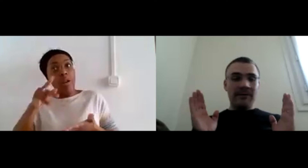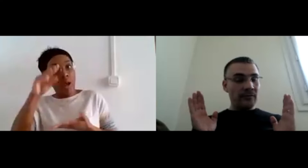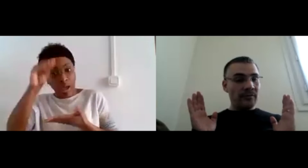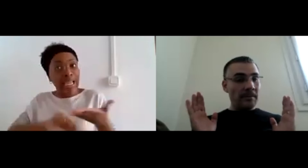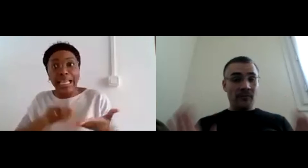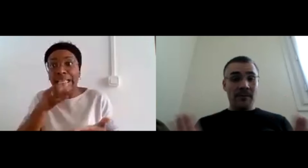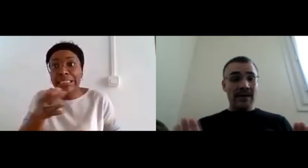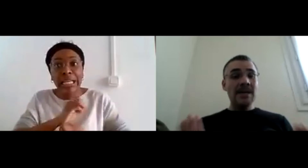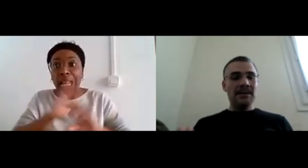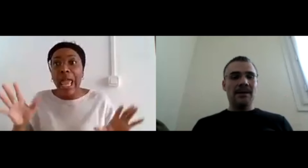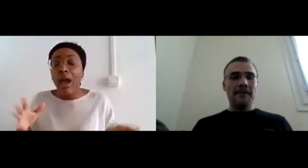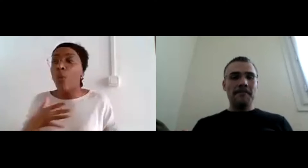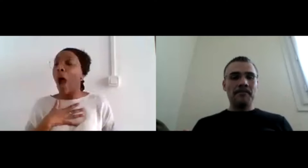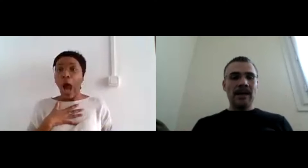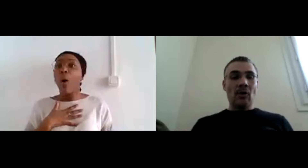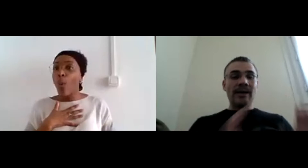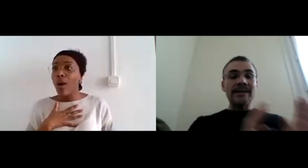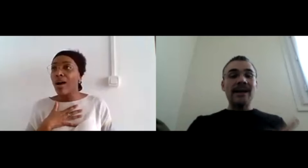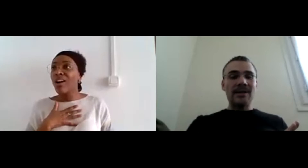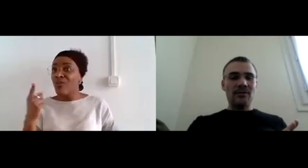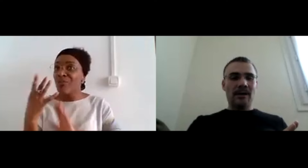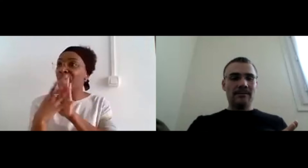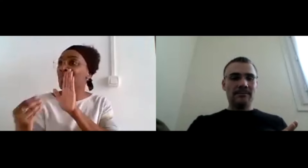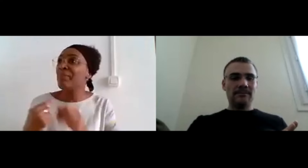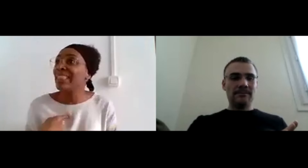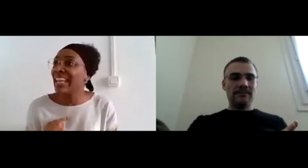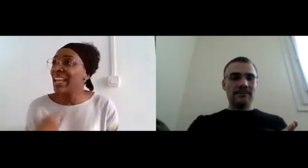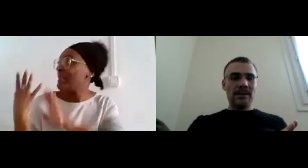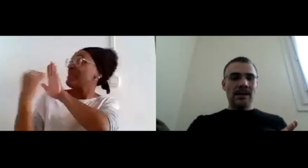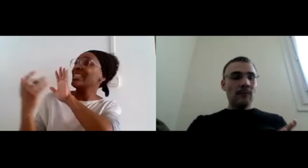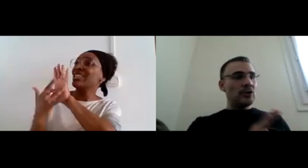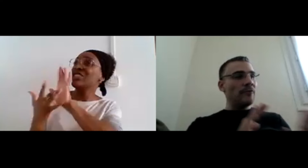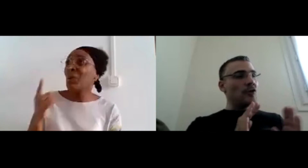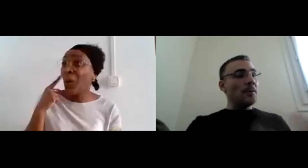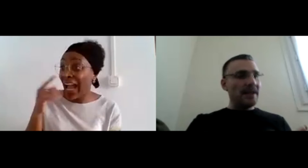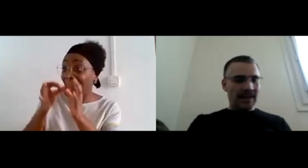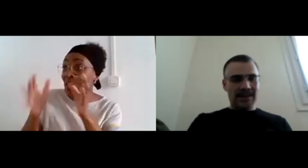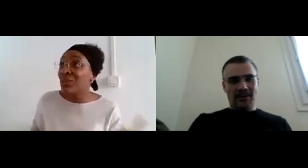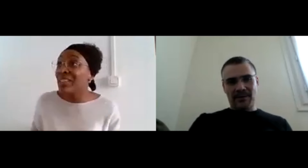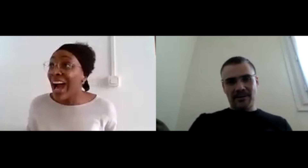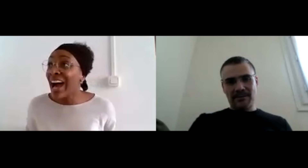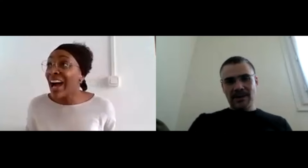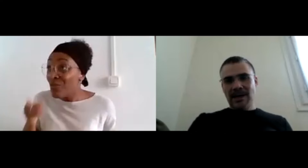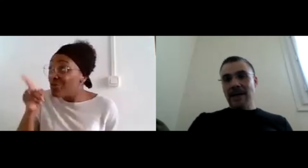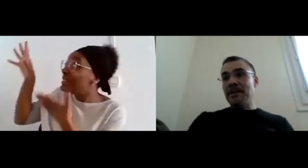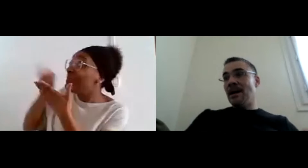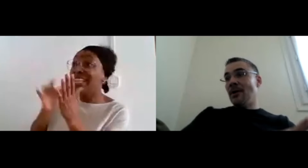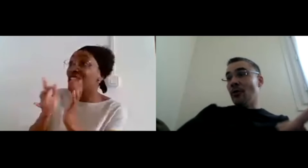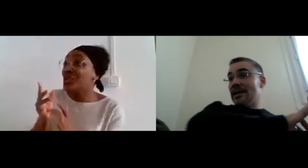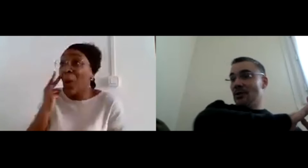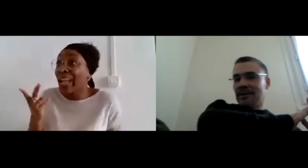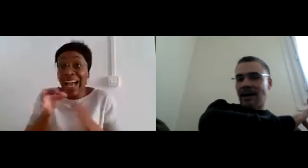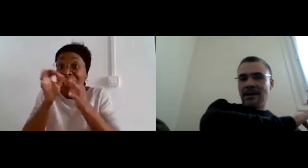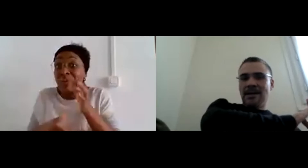vous m'avez imité, regardez le résultat. Puisque vous copiez Christ, en fait,